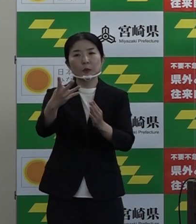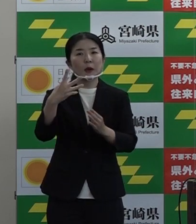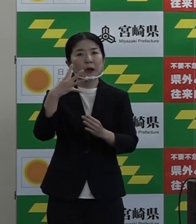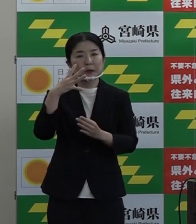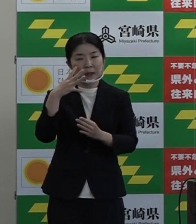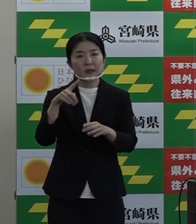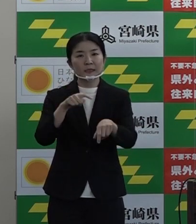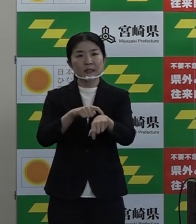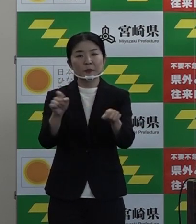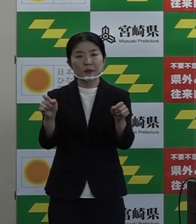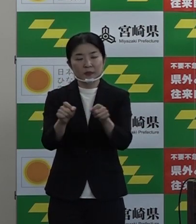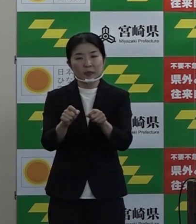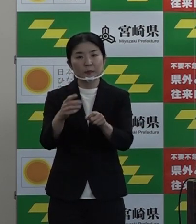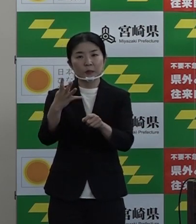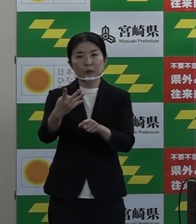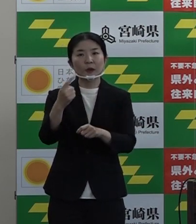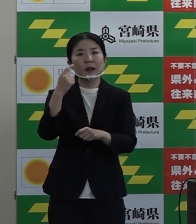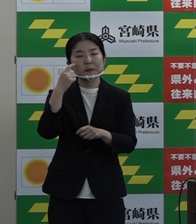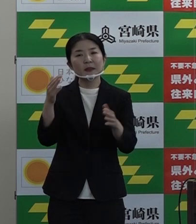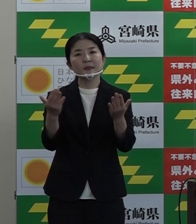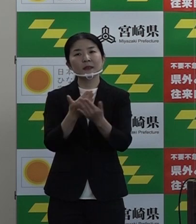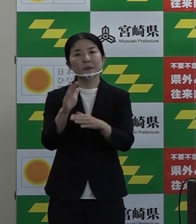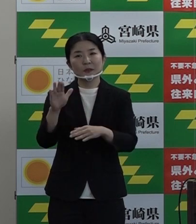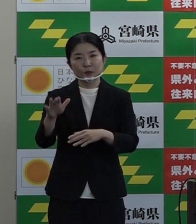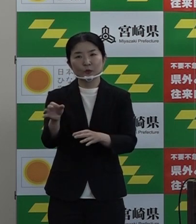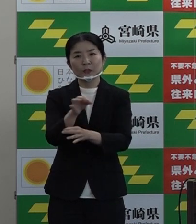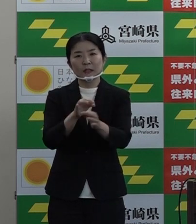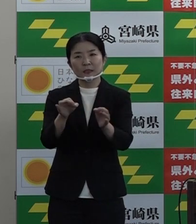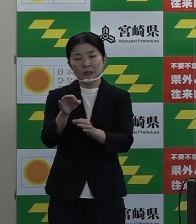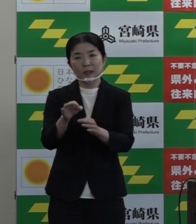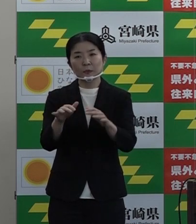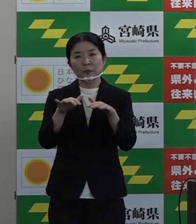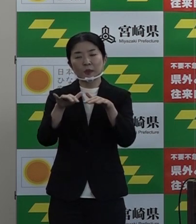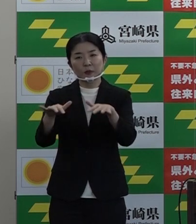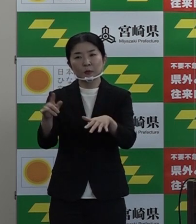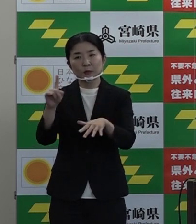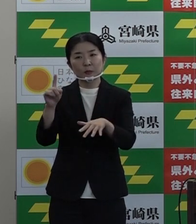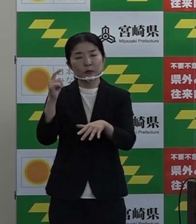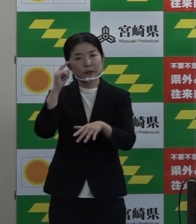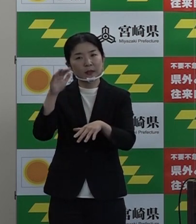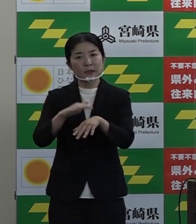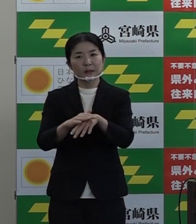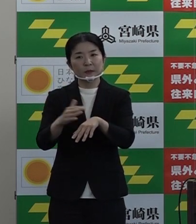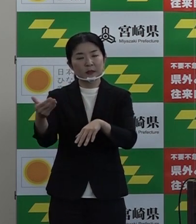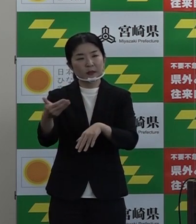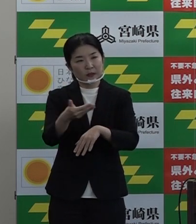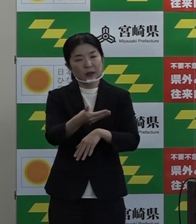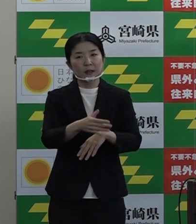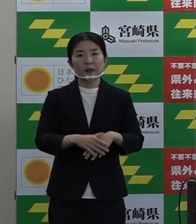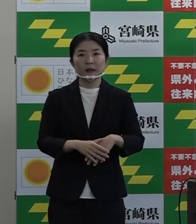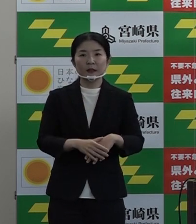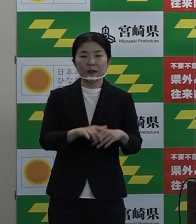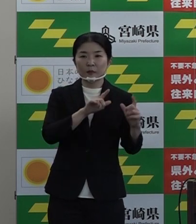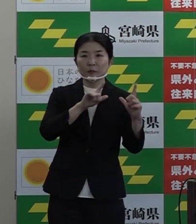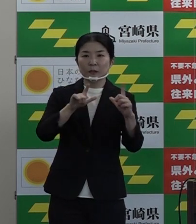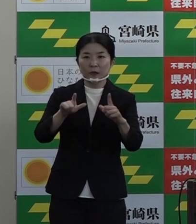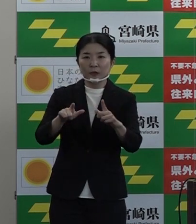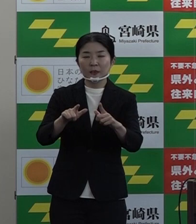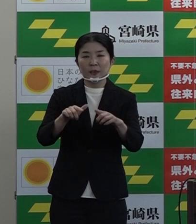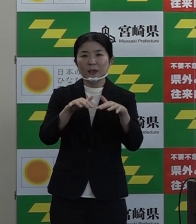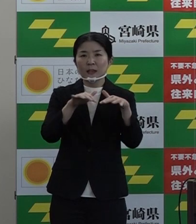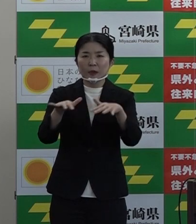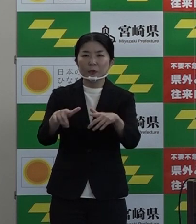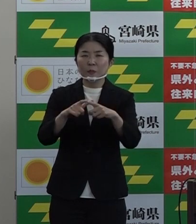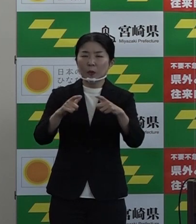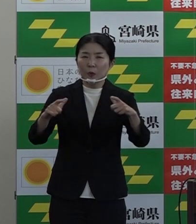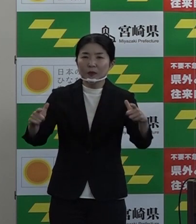短の要請ということになりますけれども、経済への影響については知事はどうお考えでしょうか。 はい、大変大きなものがあろうかと